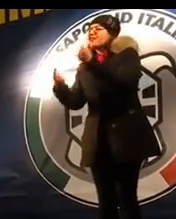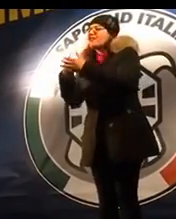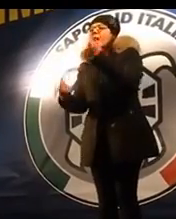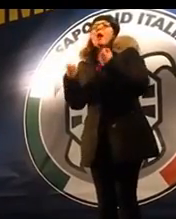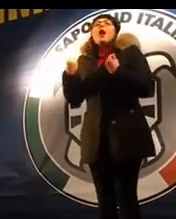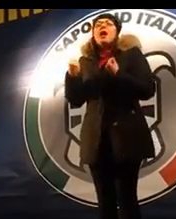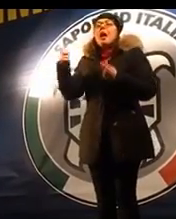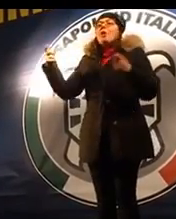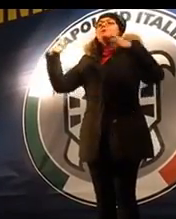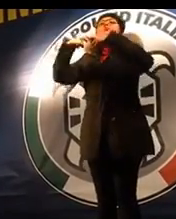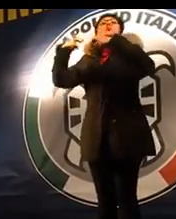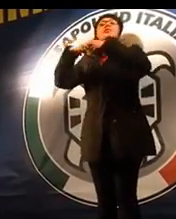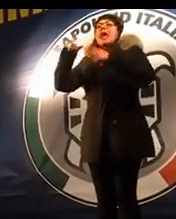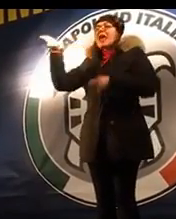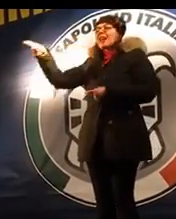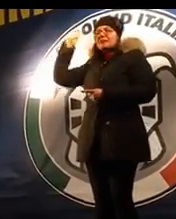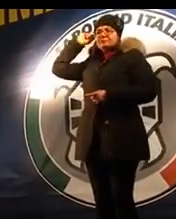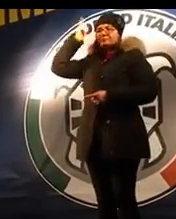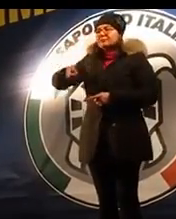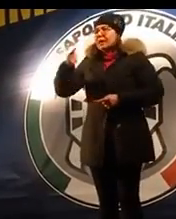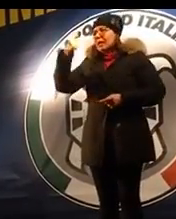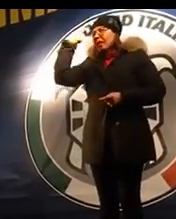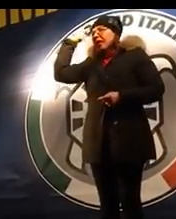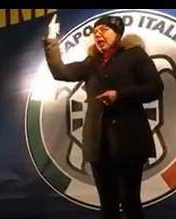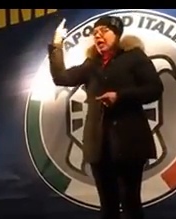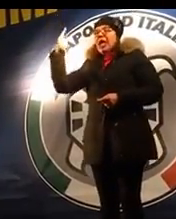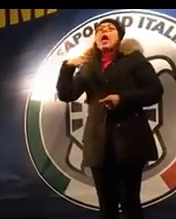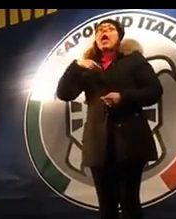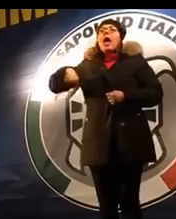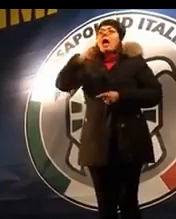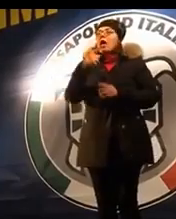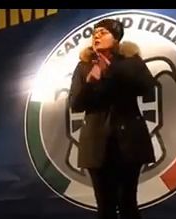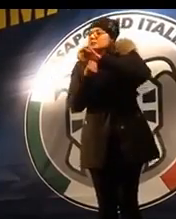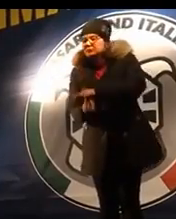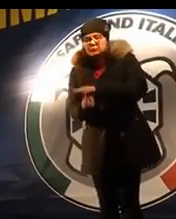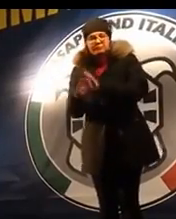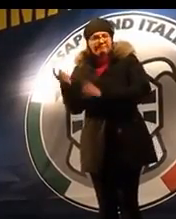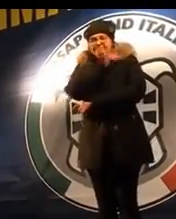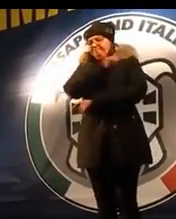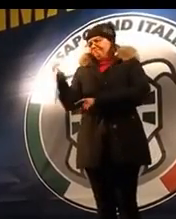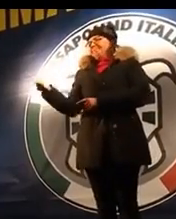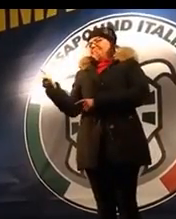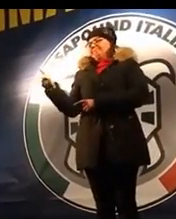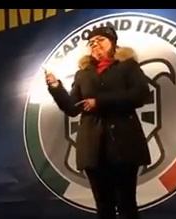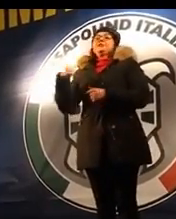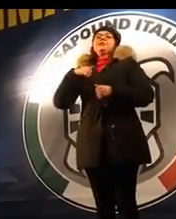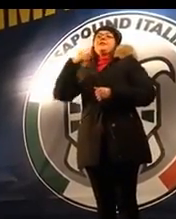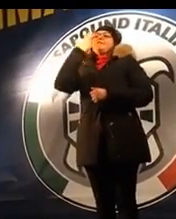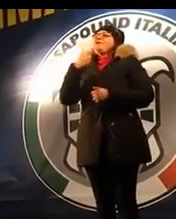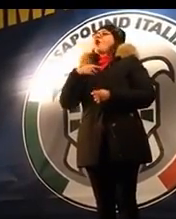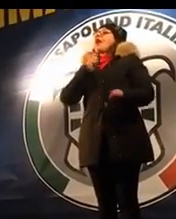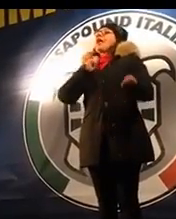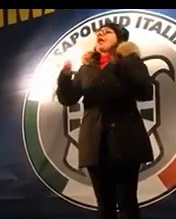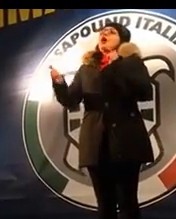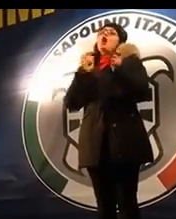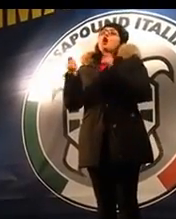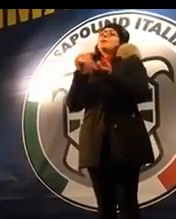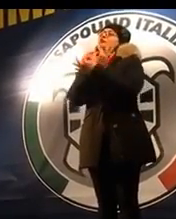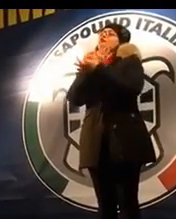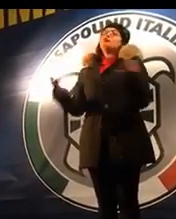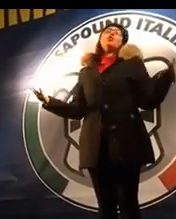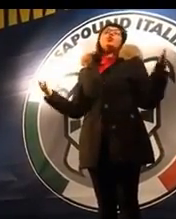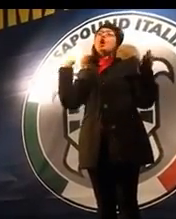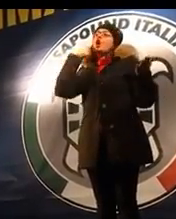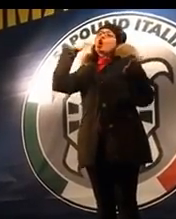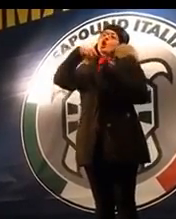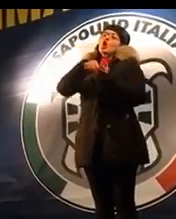scriteriati di Bruxelles. No, noi dobbiamo avere la capacità di dire no, noi vogliamo mettere la nostra economia nei giusti binari, i giusti binari